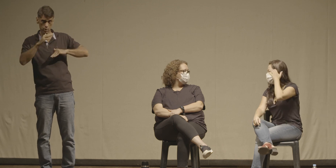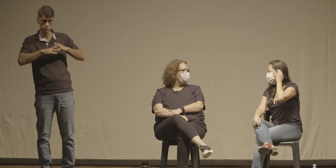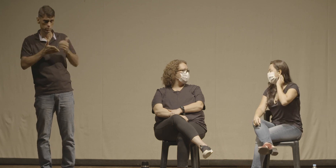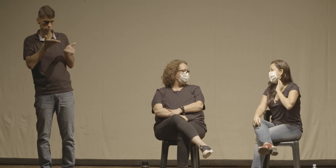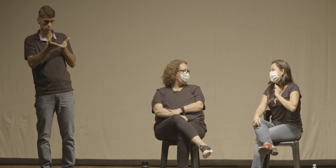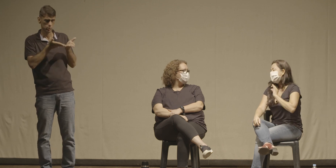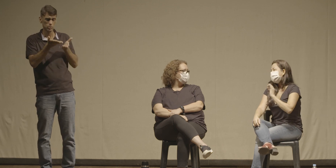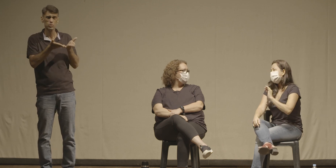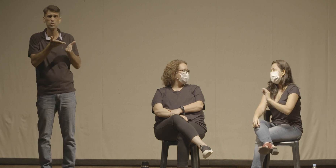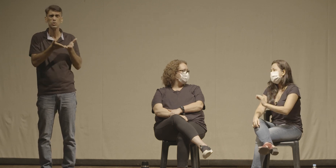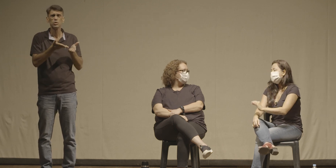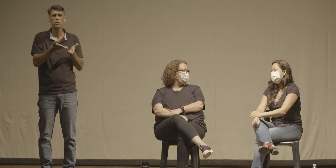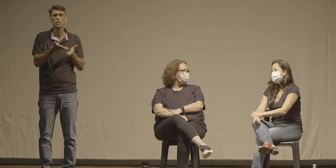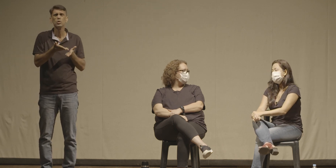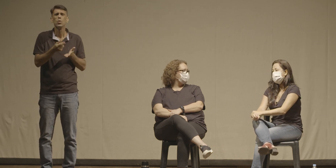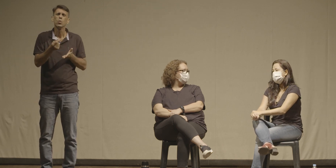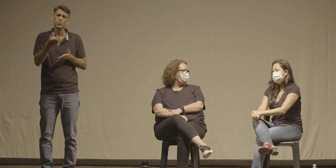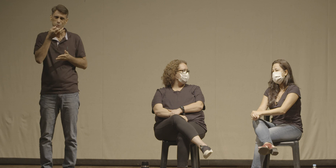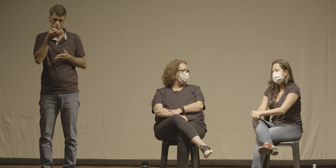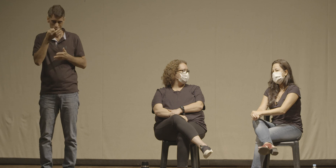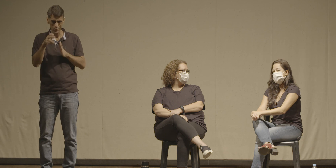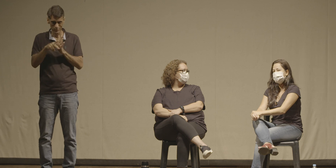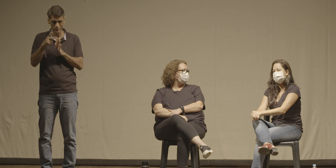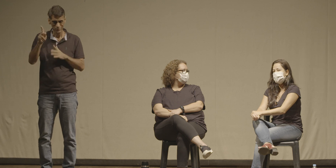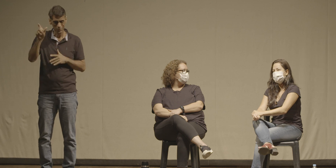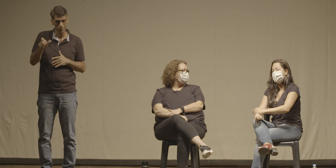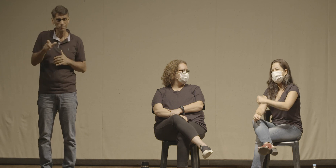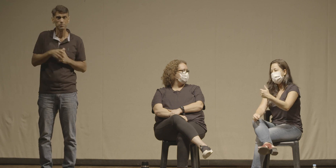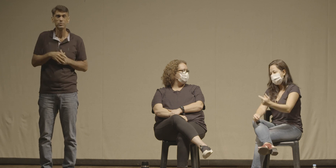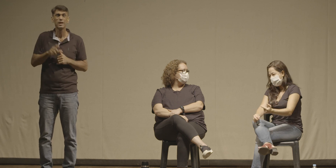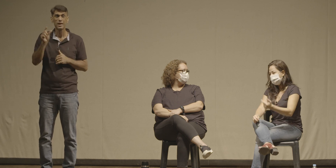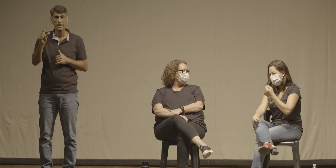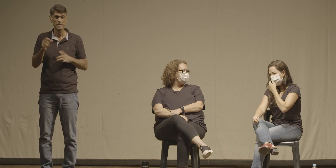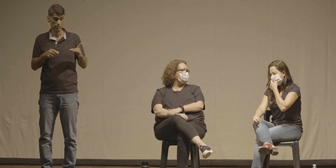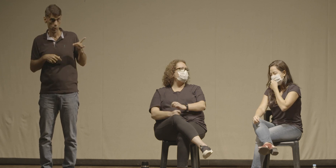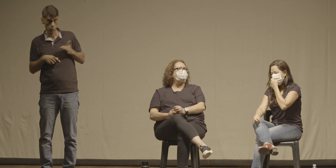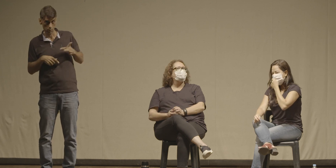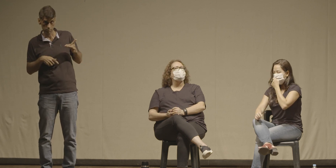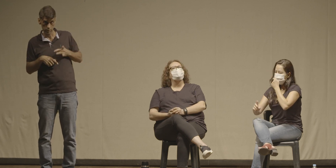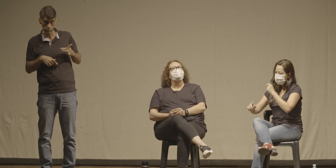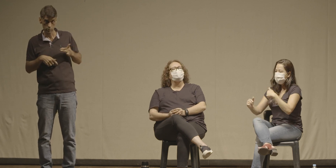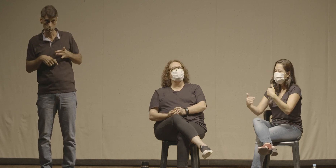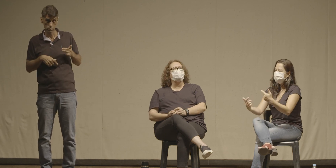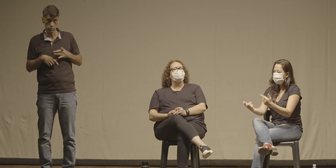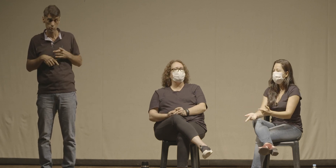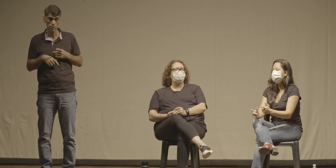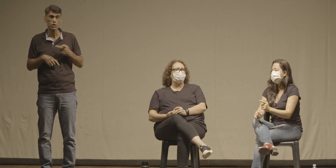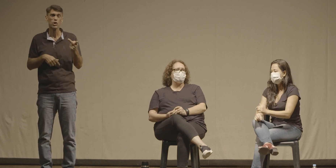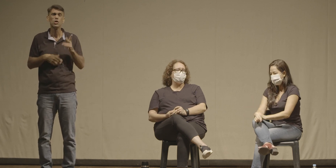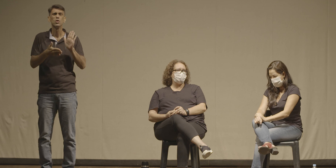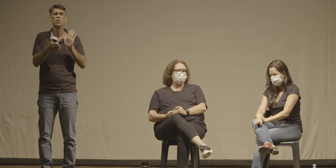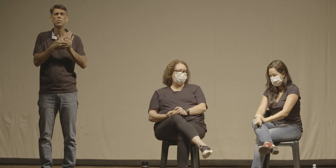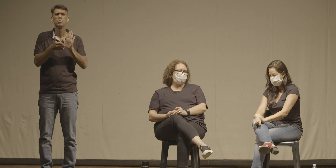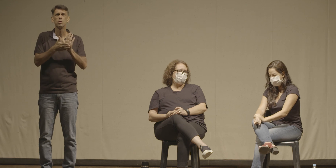som, que foi no sentido de ele estava com medo do que nós tínhamos proposto